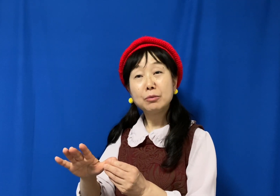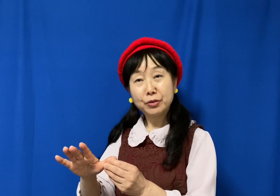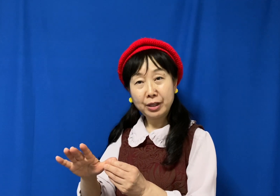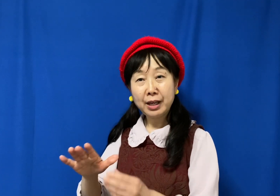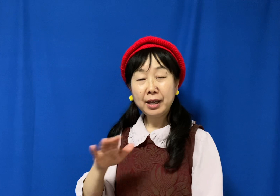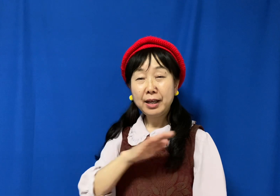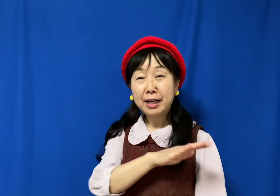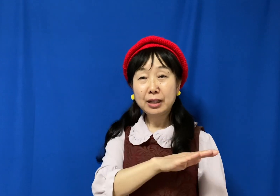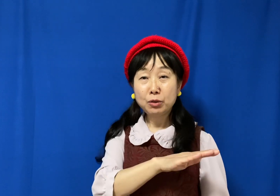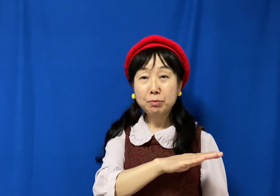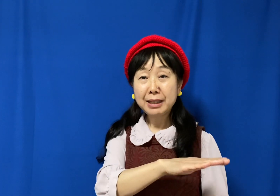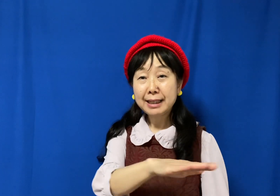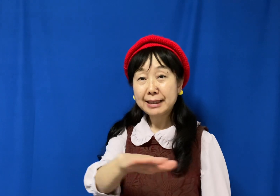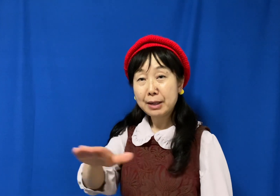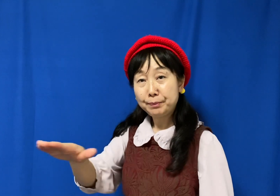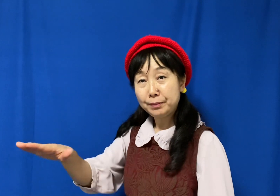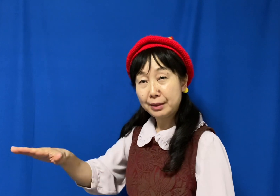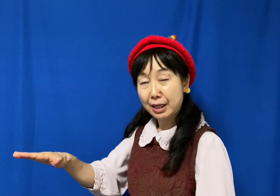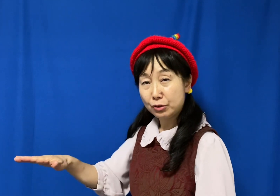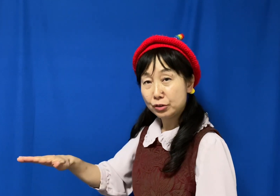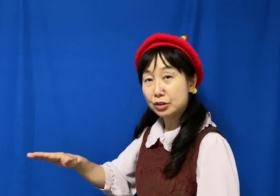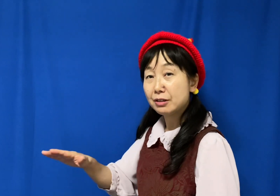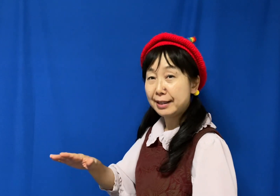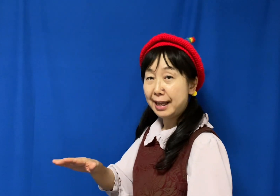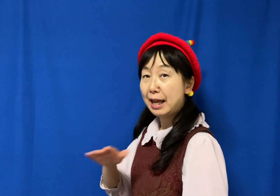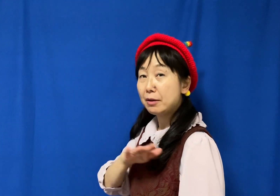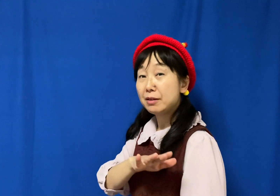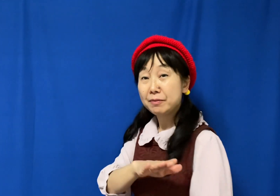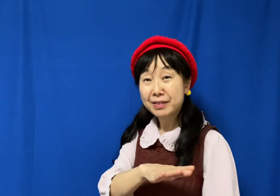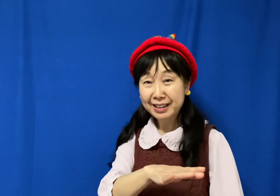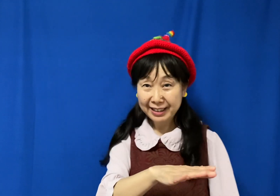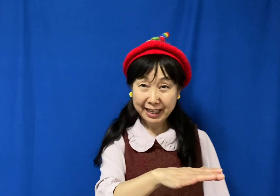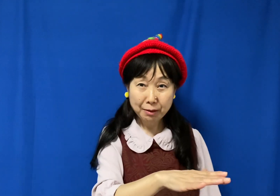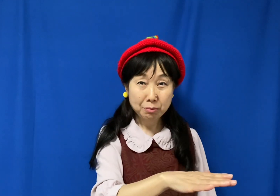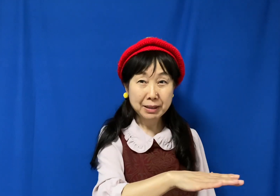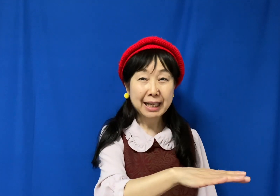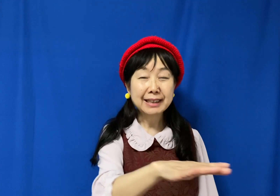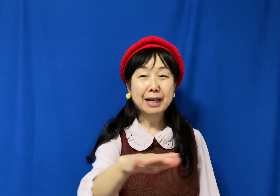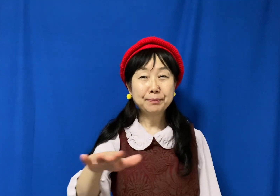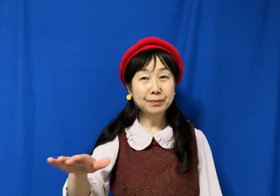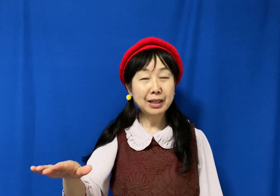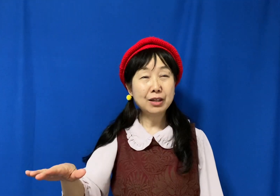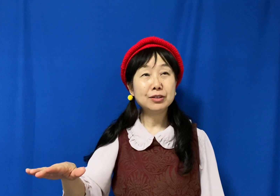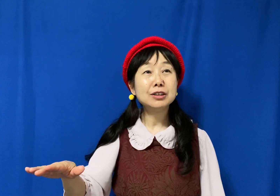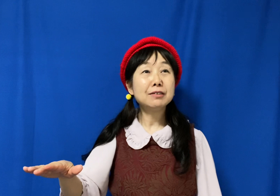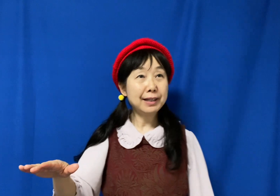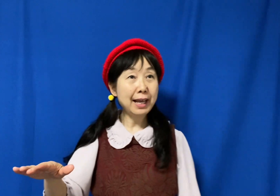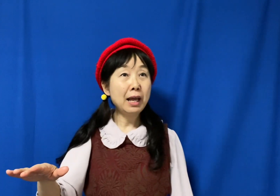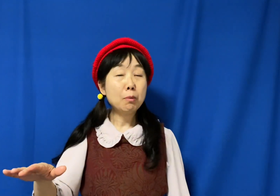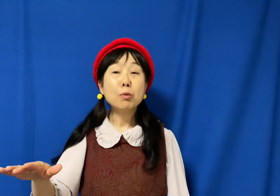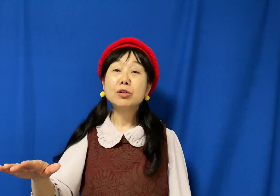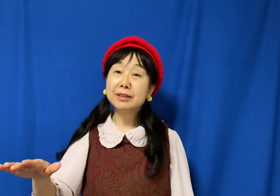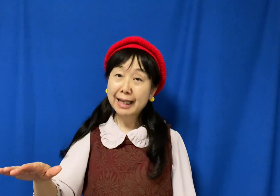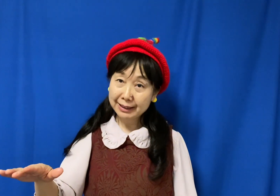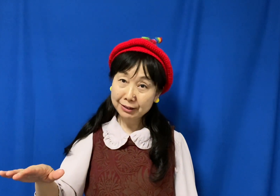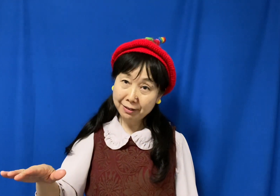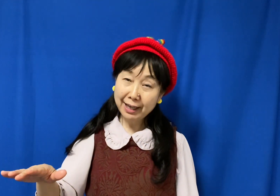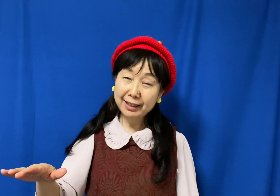ね、皆さんっていう手話で、ね、皆さんっていう手話で僕たちは